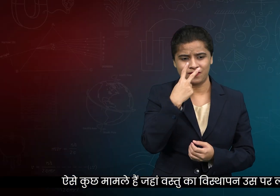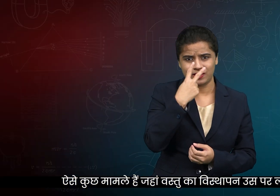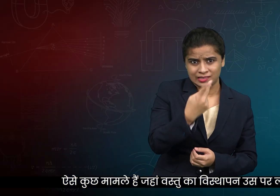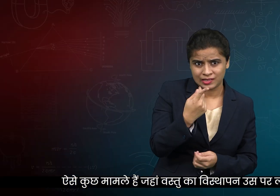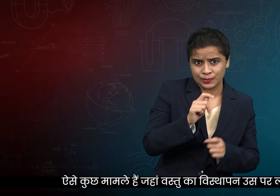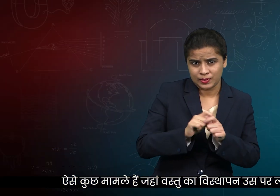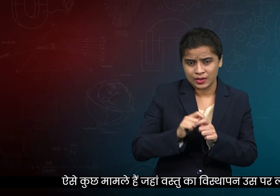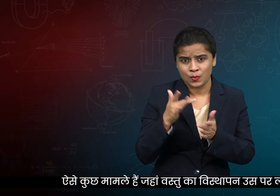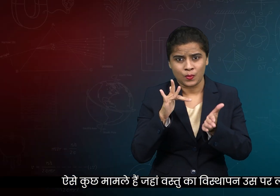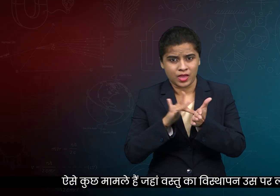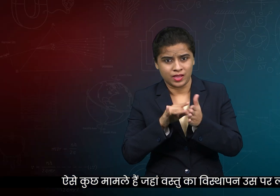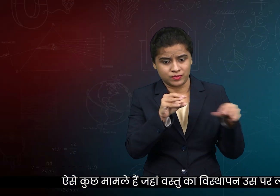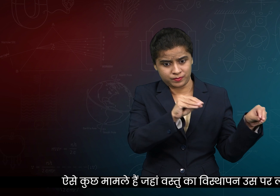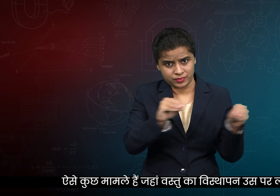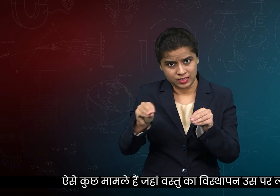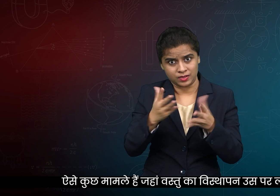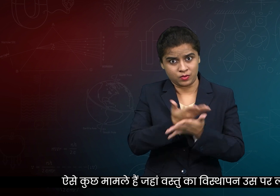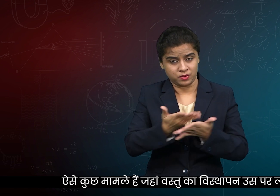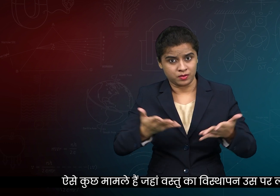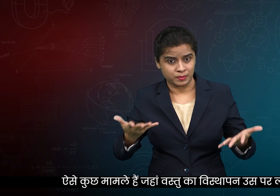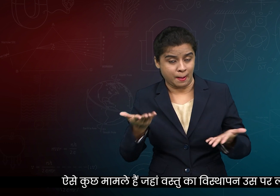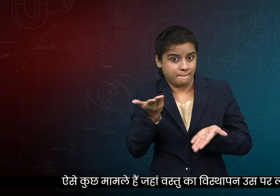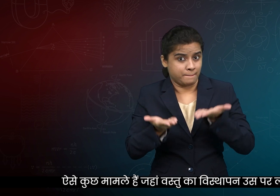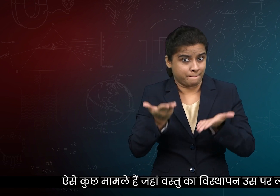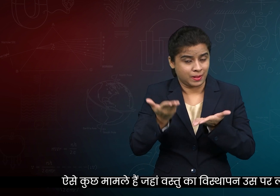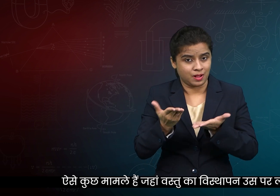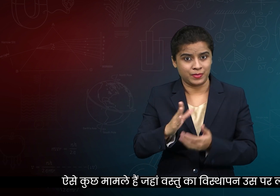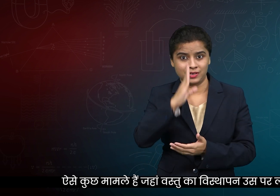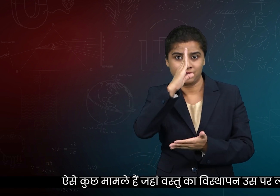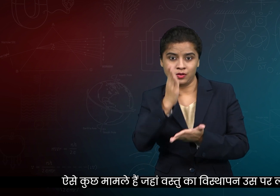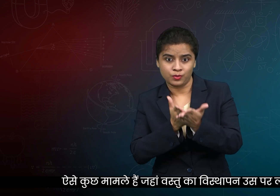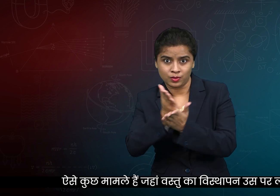वस्तु का विस्थापन उस पर लगने वाले बल के